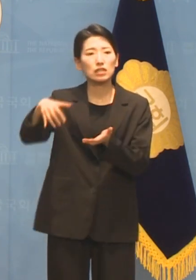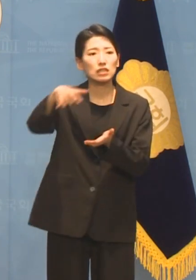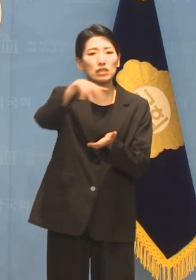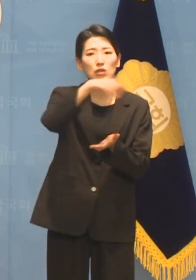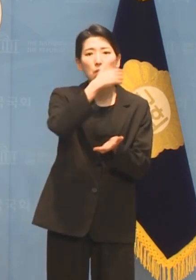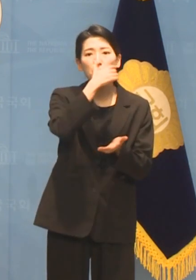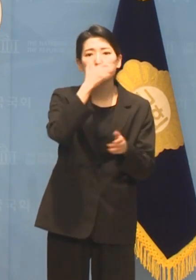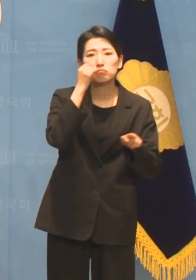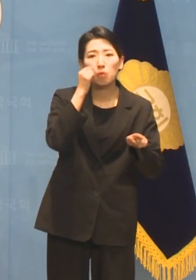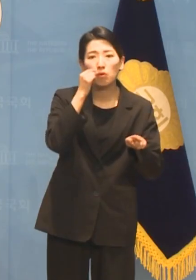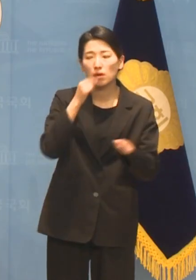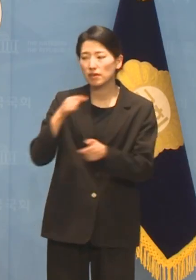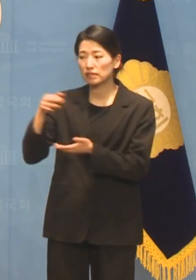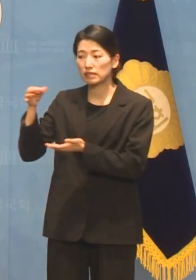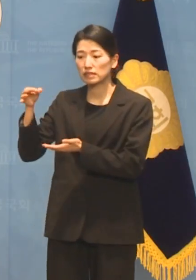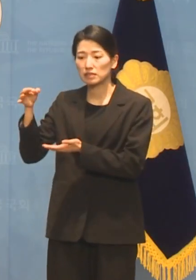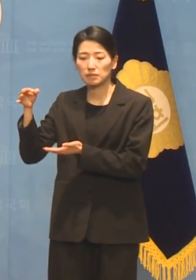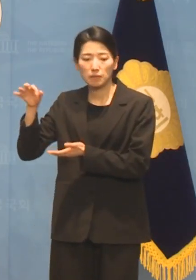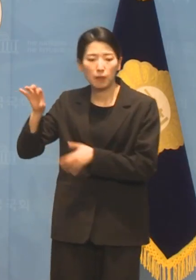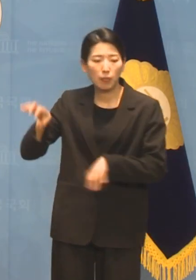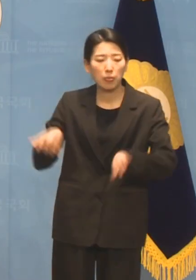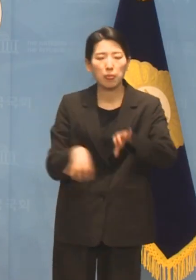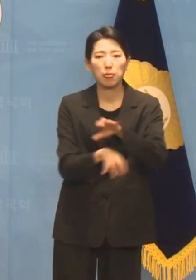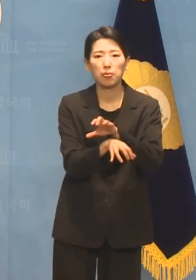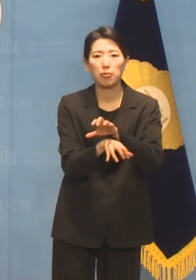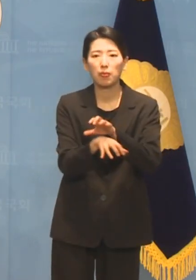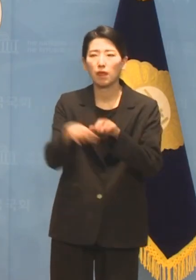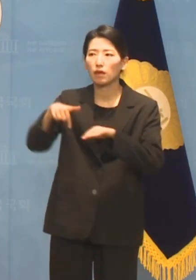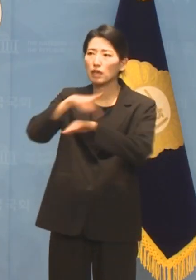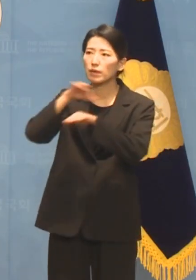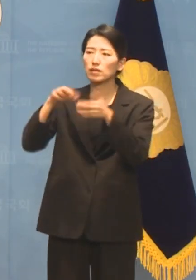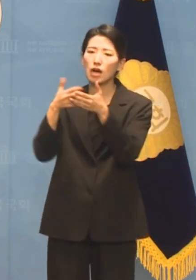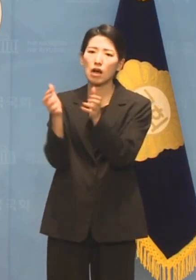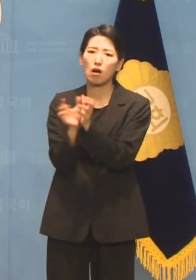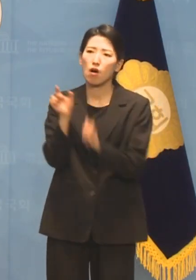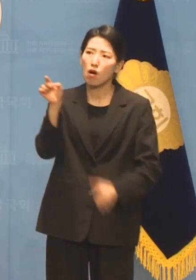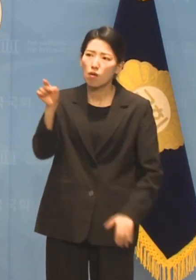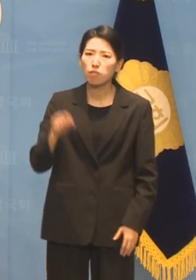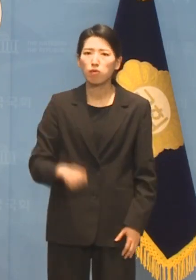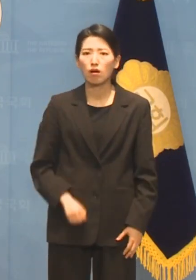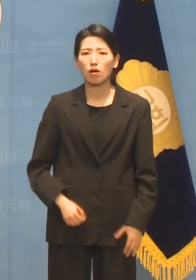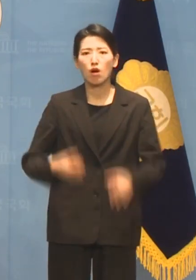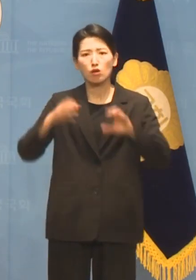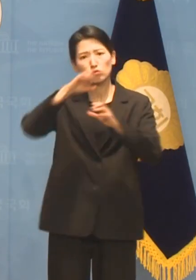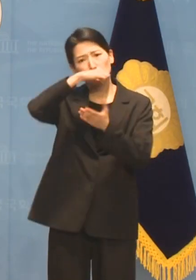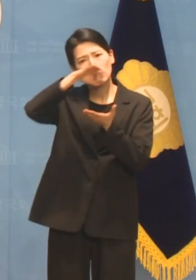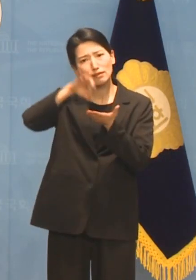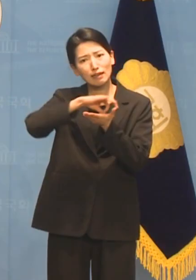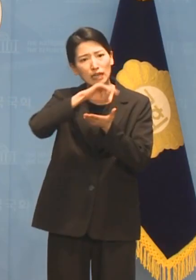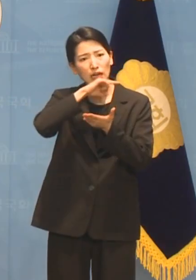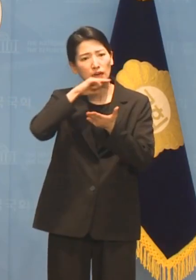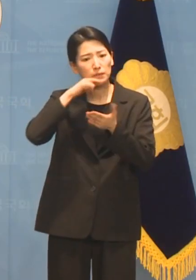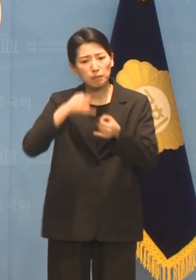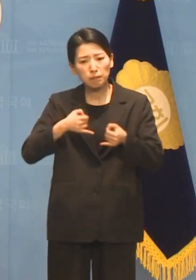기금으로 돌려막은 독단적 기획재정부, 국가재정의 빨간불 바로 잡아야 합니다.